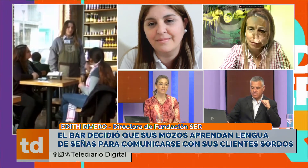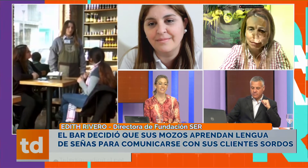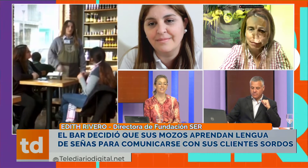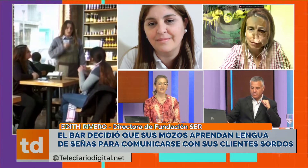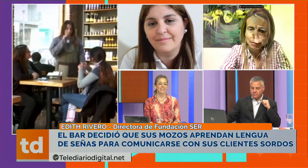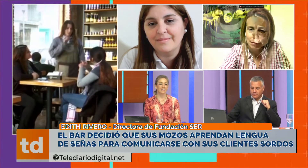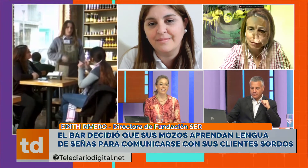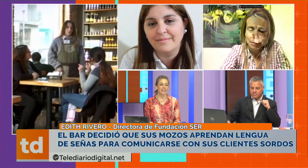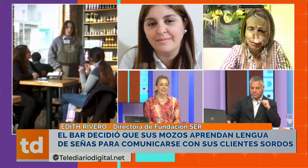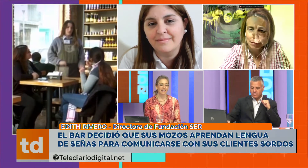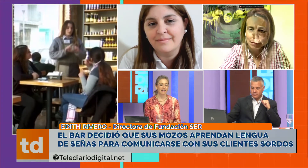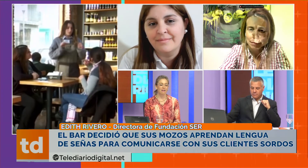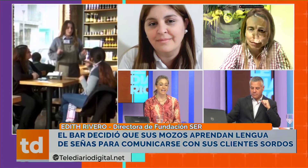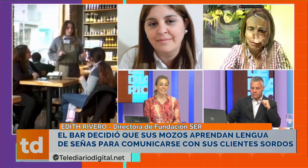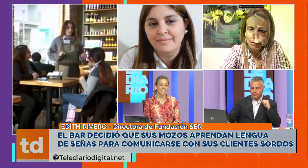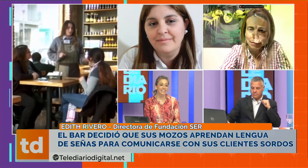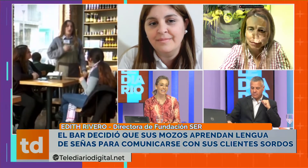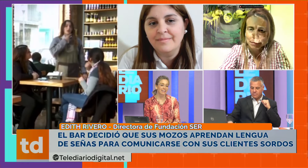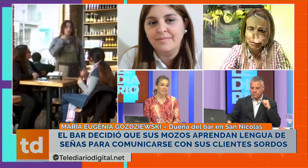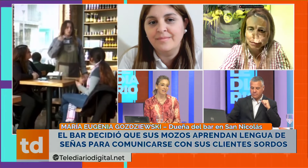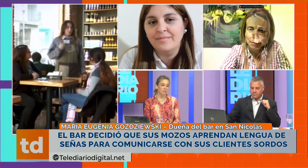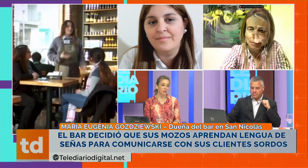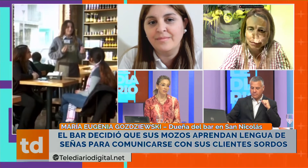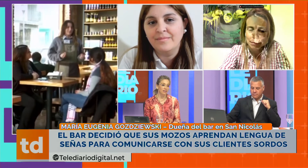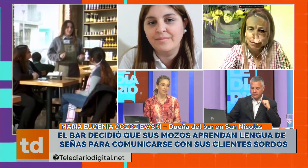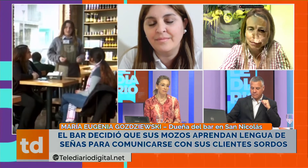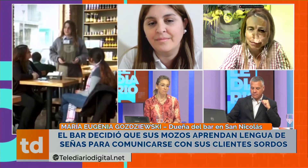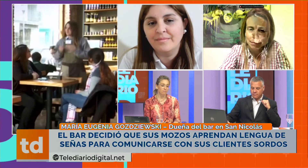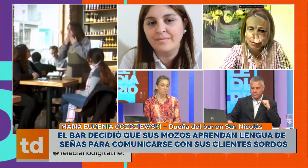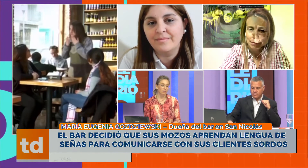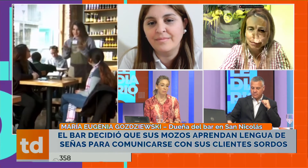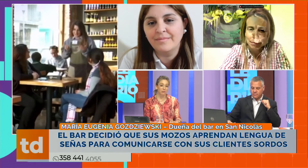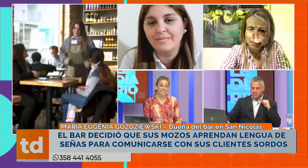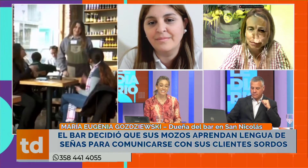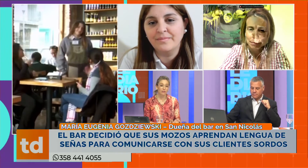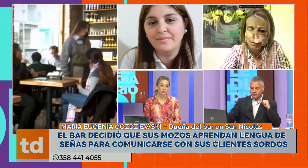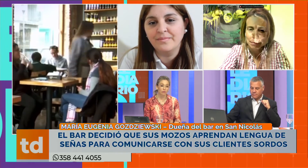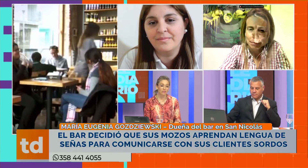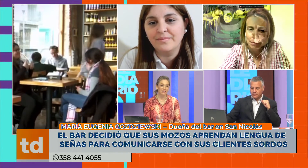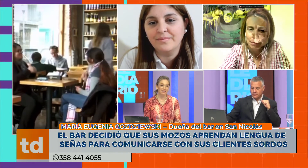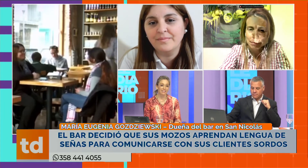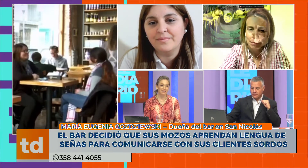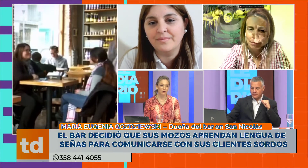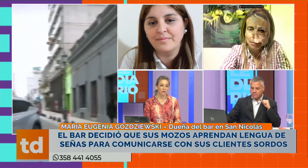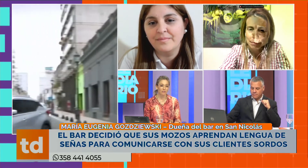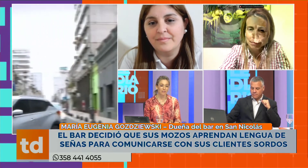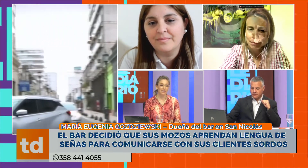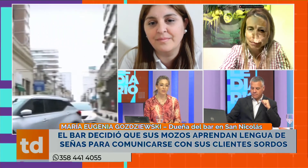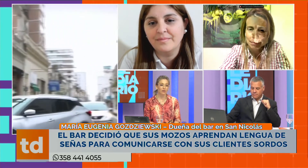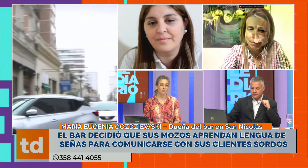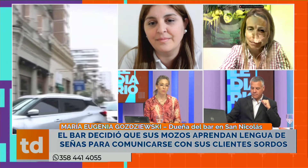pasó de tener a clientes que, bueno, les permitieran hacer uso de los